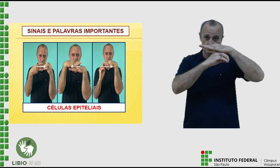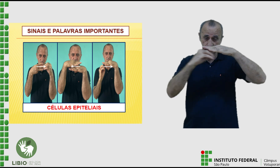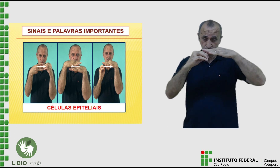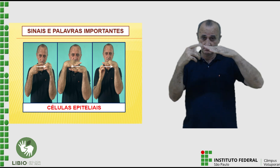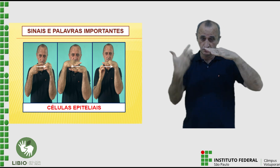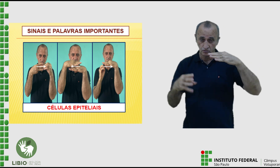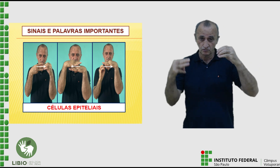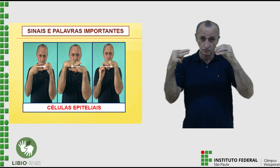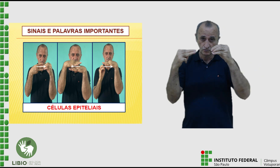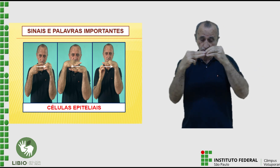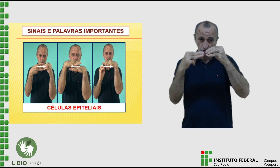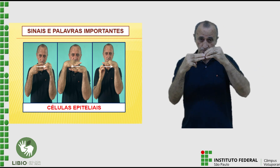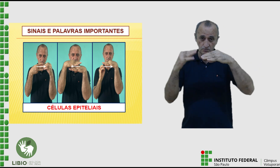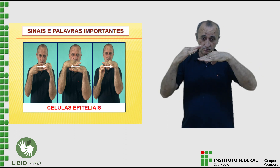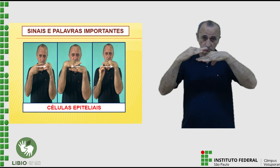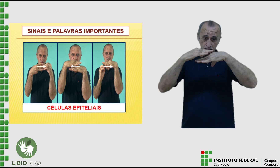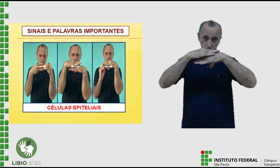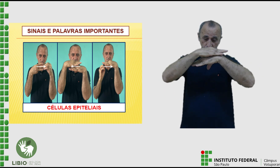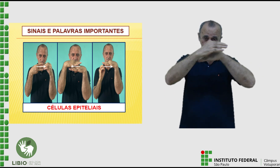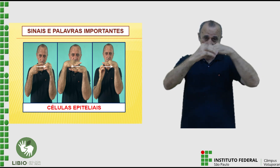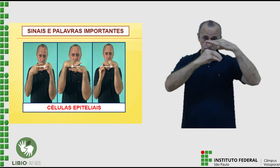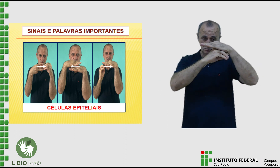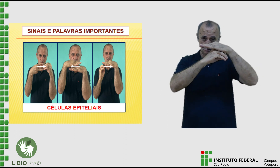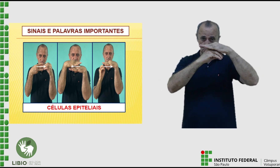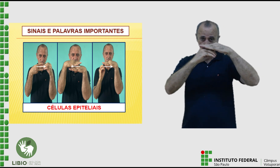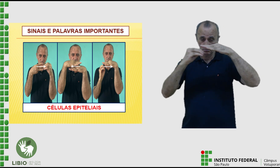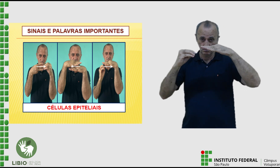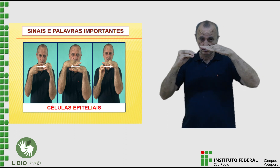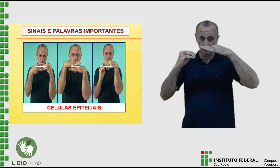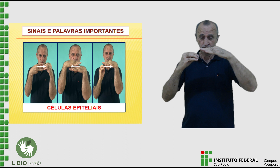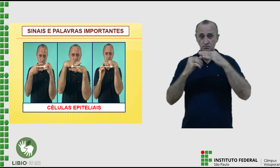epiteliais. Novamente o sinal de células epiteliais.